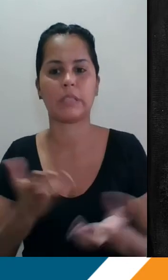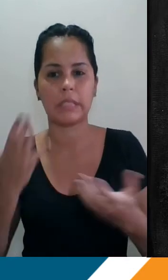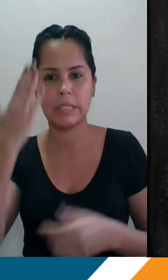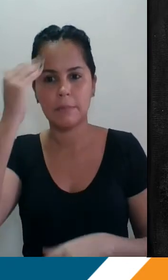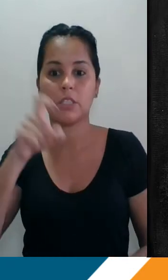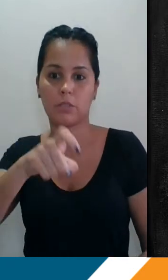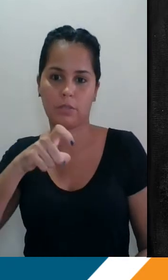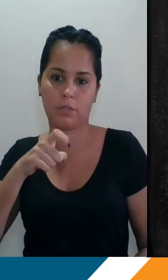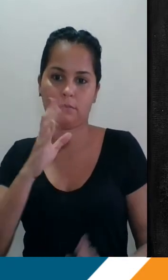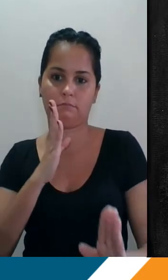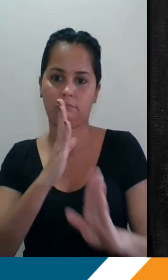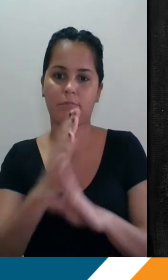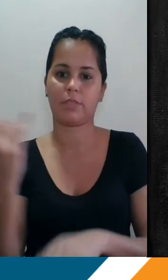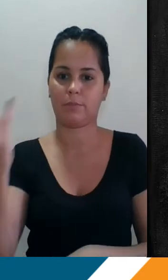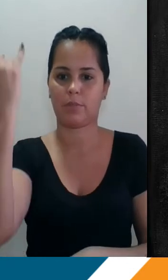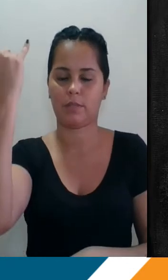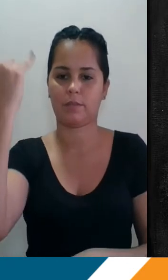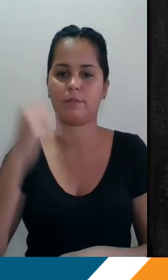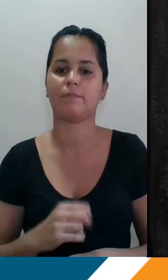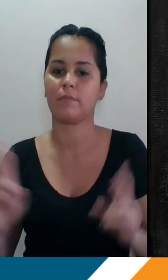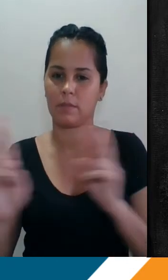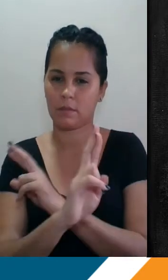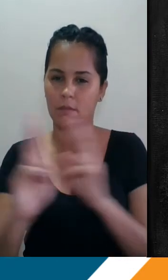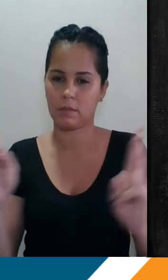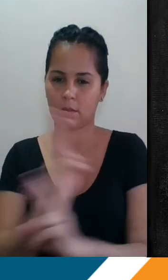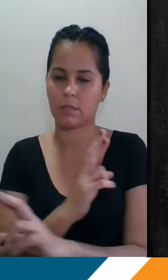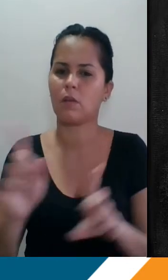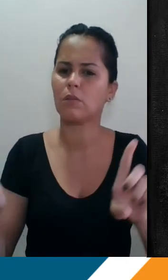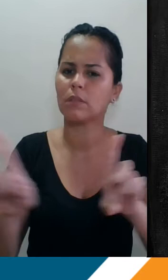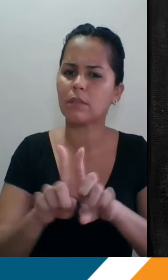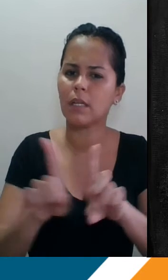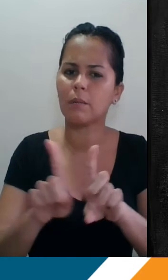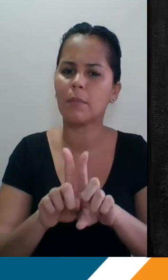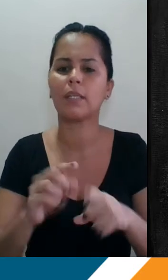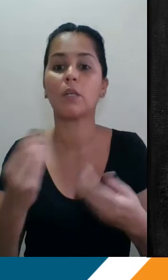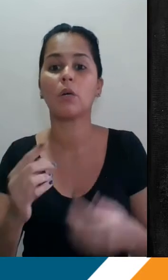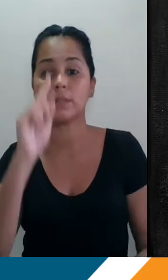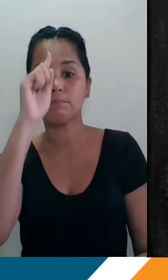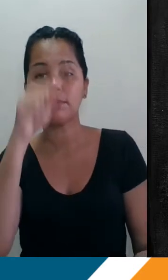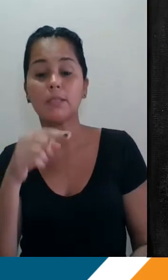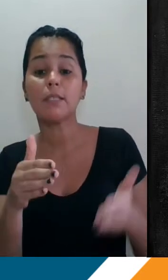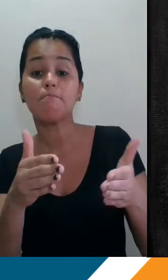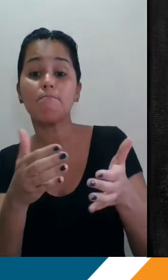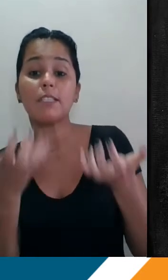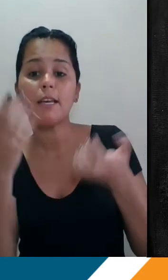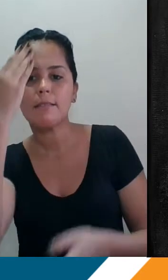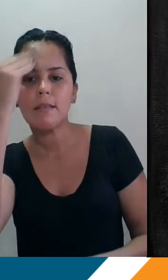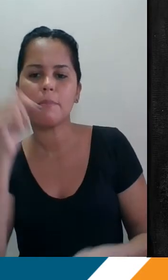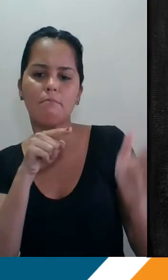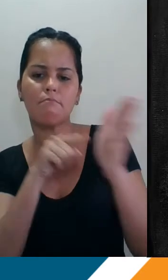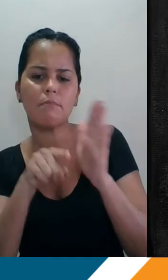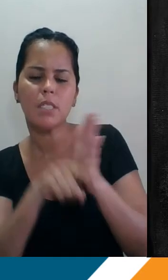encontrar o número x, então essa relação é importante. E, por fim, qual é o comando de fato da questão, que é